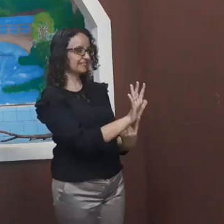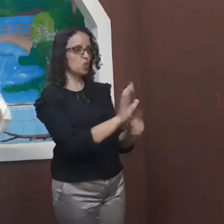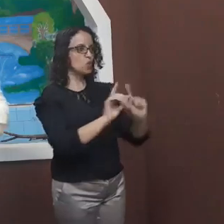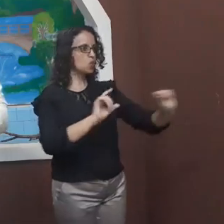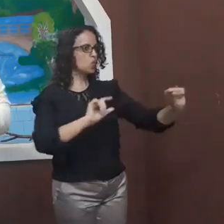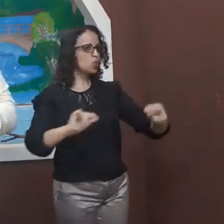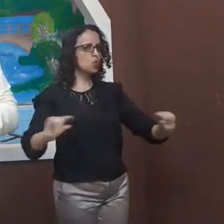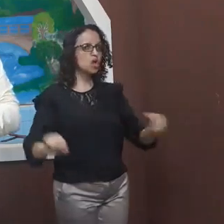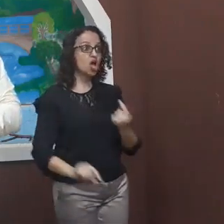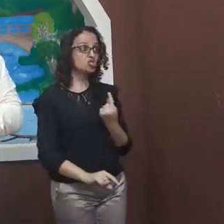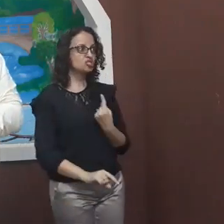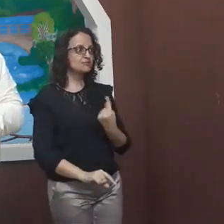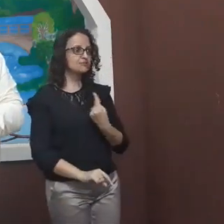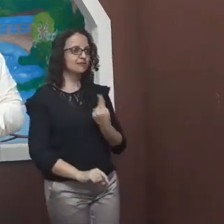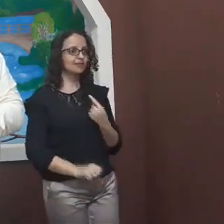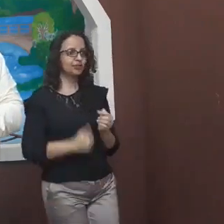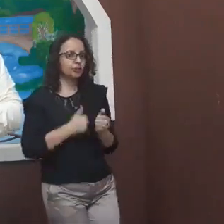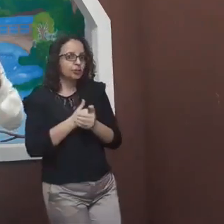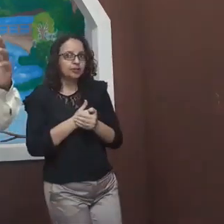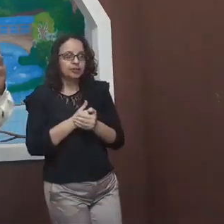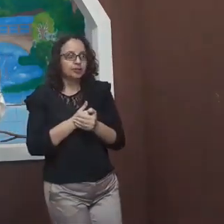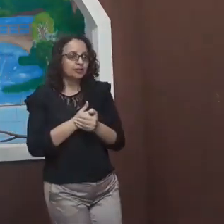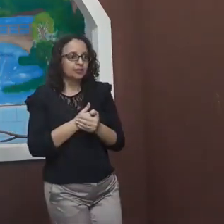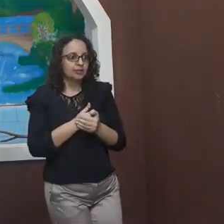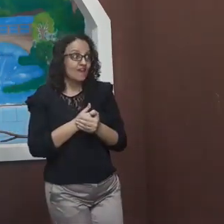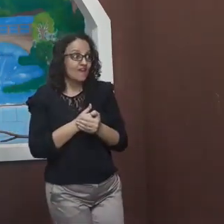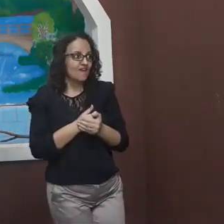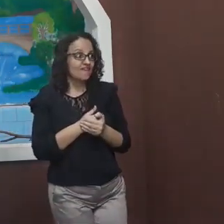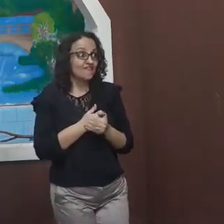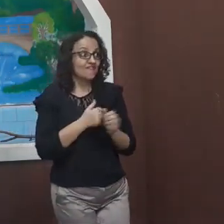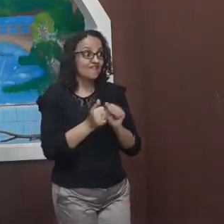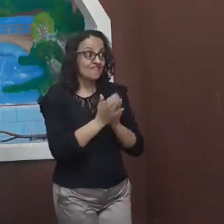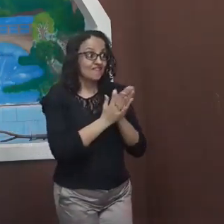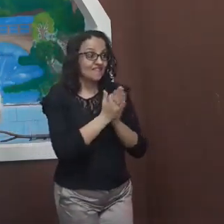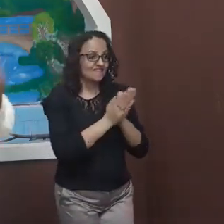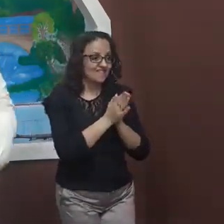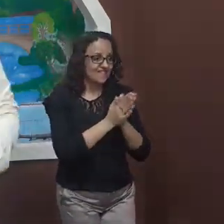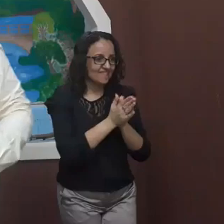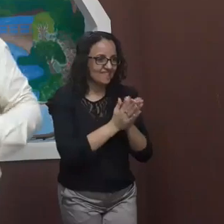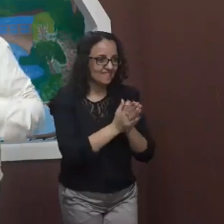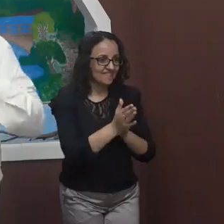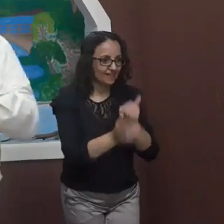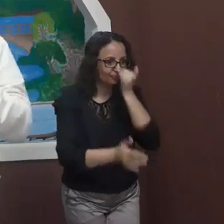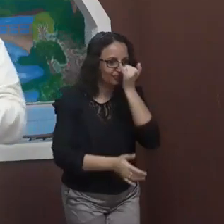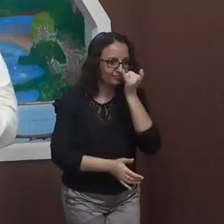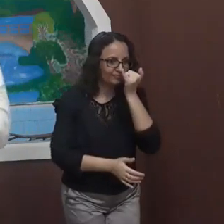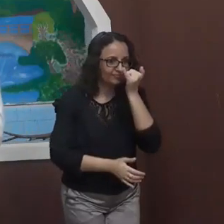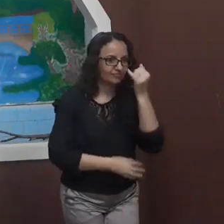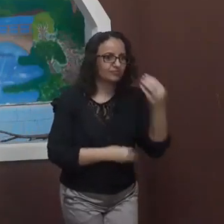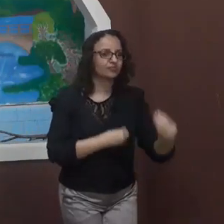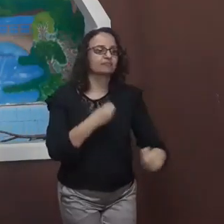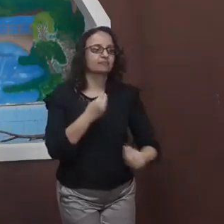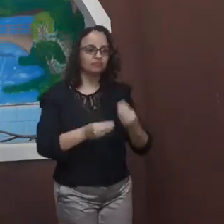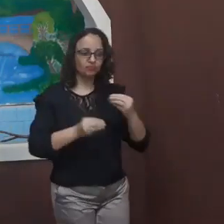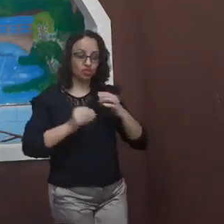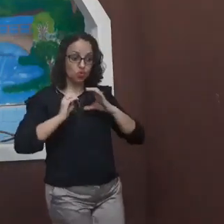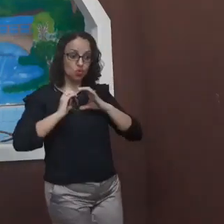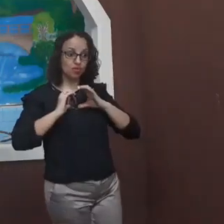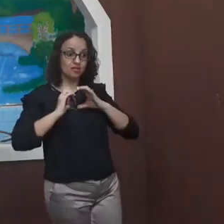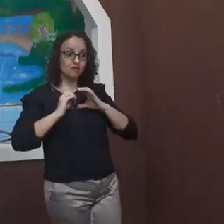pessoa enfeitiçar a outra, conduzir a tentação? É fácil, é só o coração estar pronto.